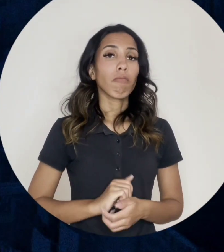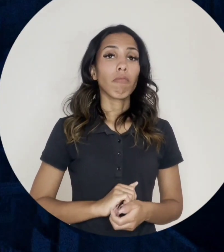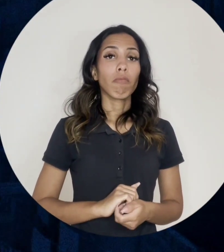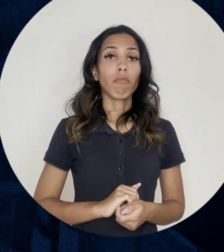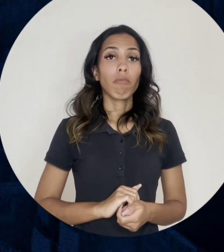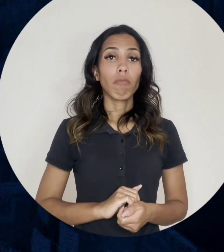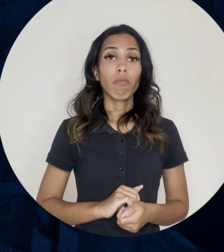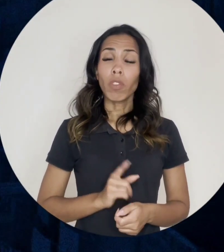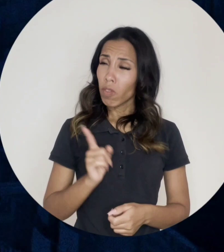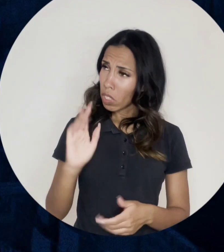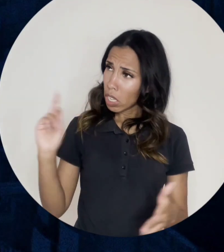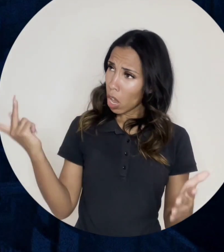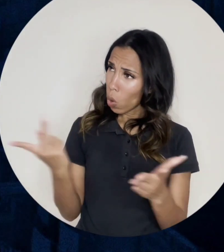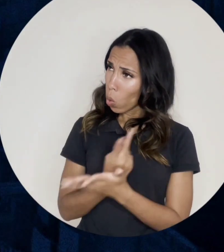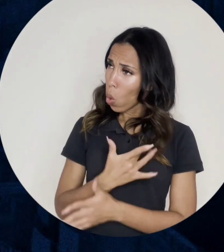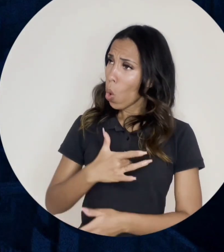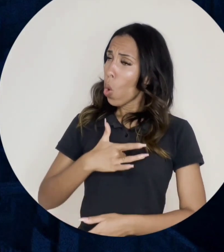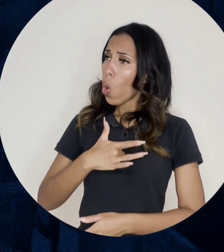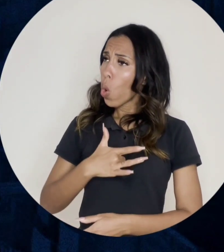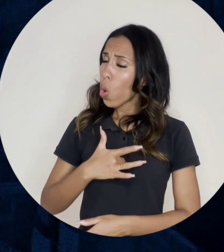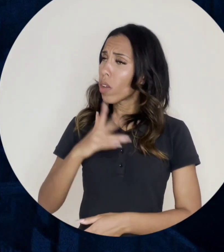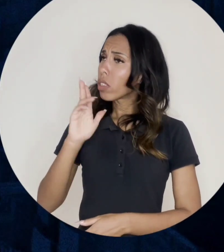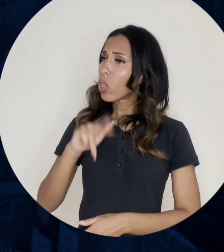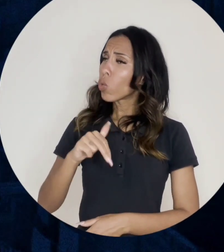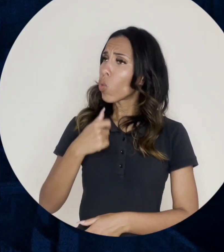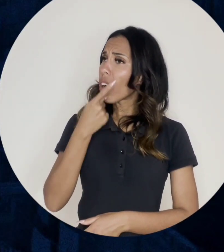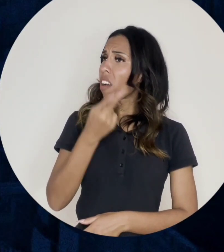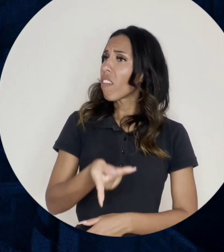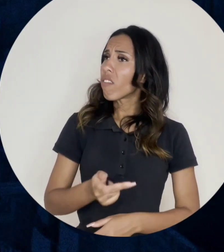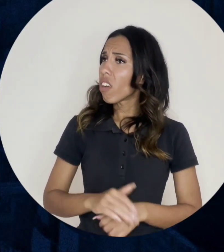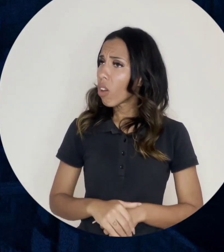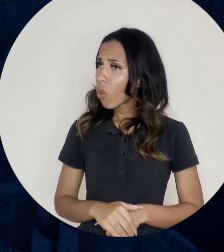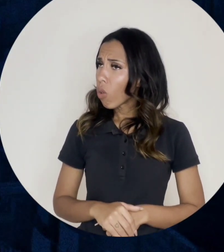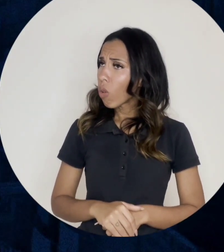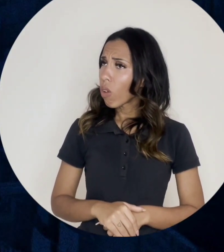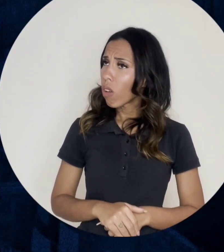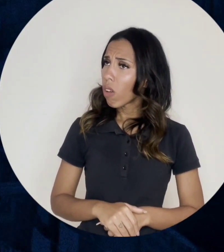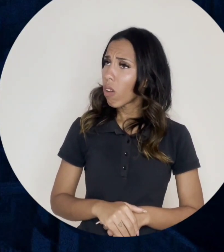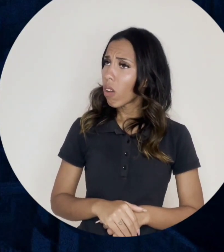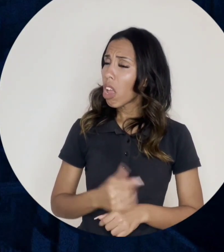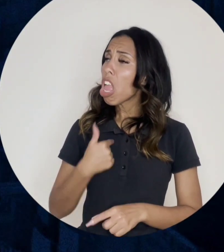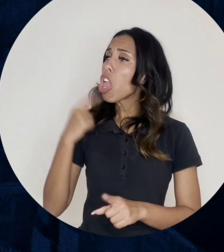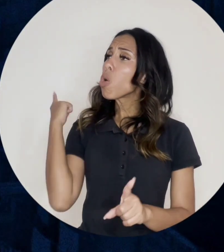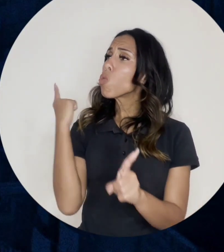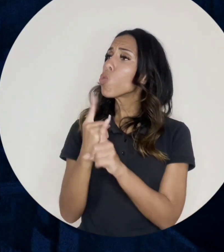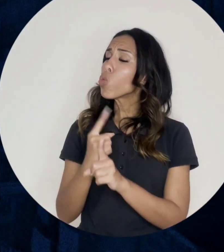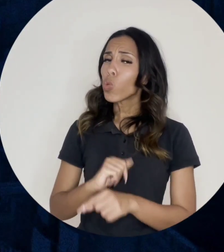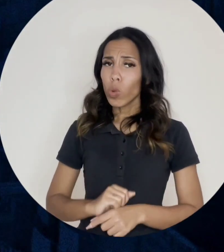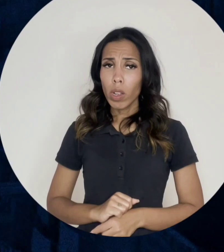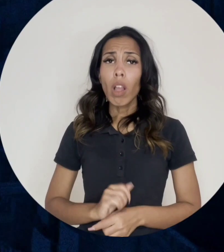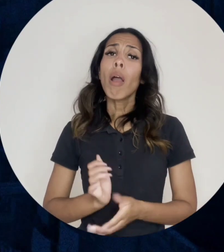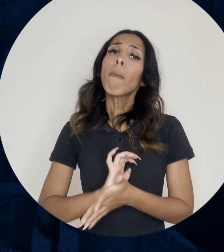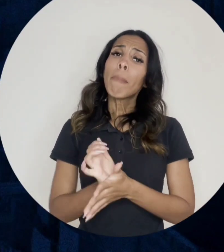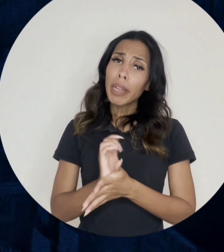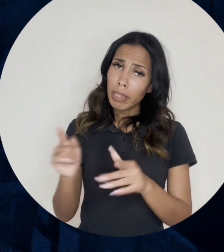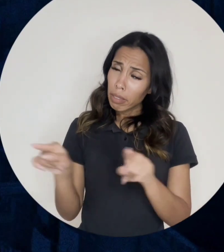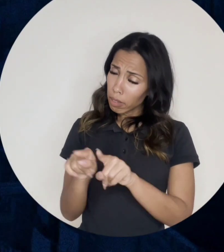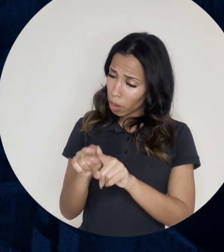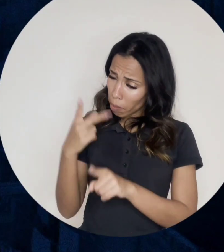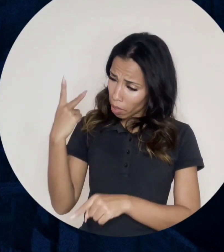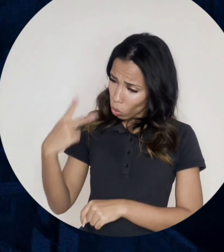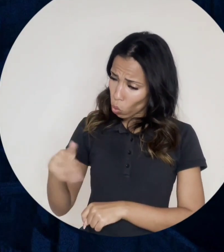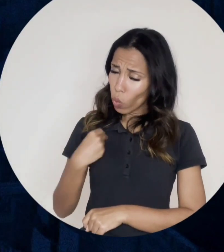teve tuberculose, né? O senhor nunca falou, mas eu descobri. Para mostrar que o preconceito também parte